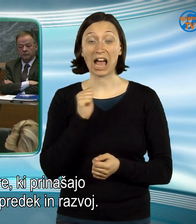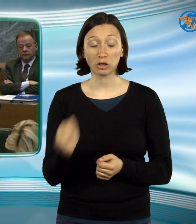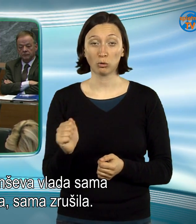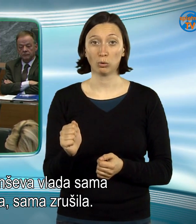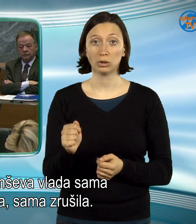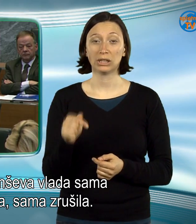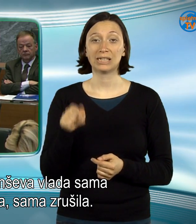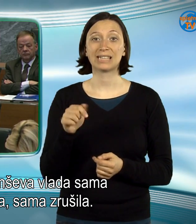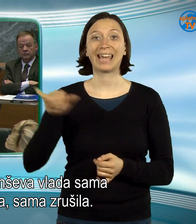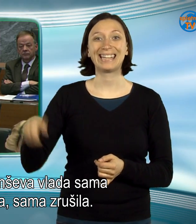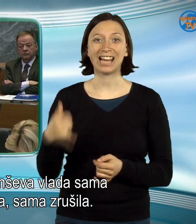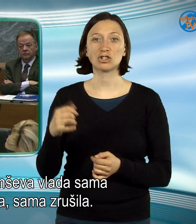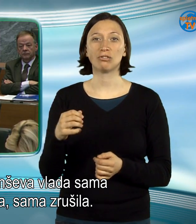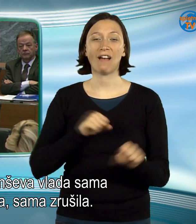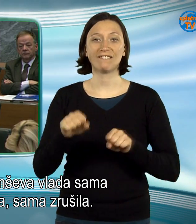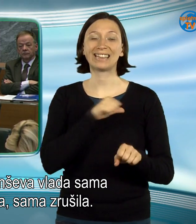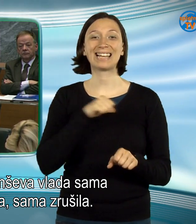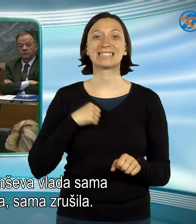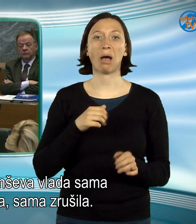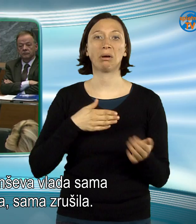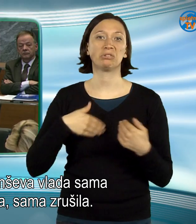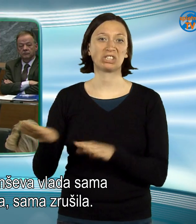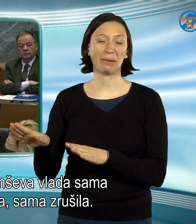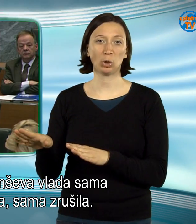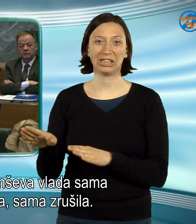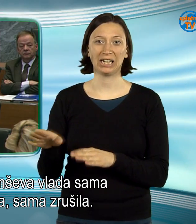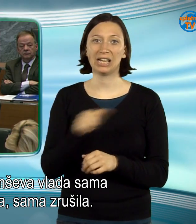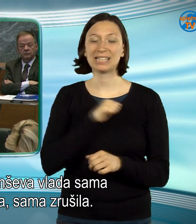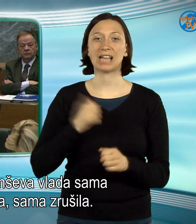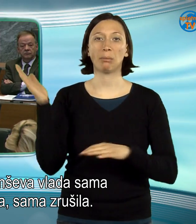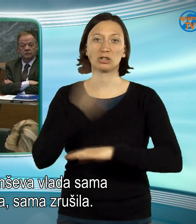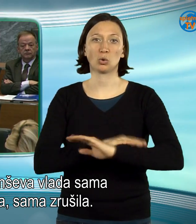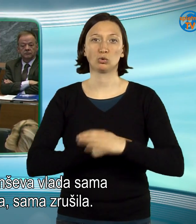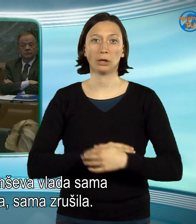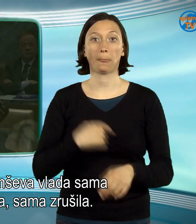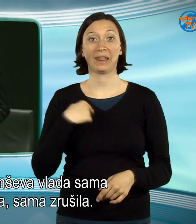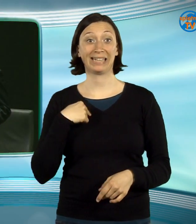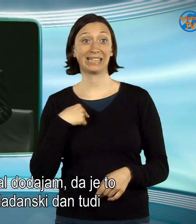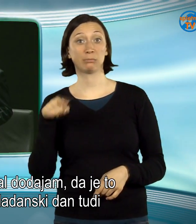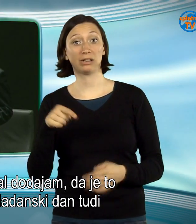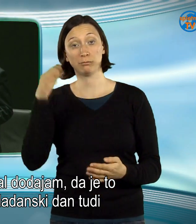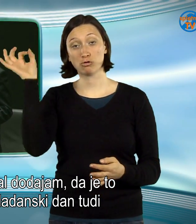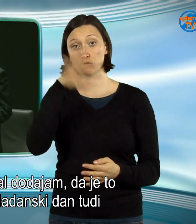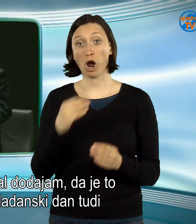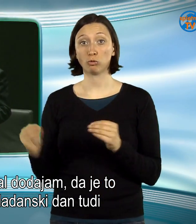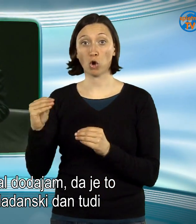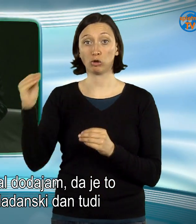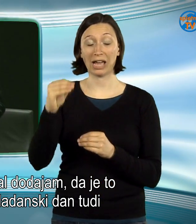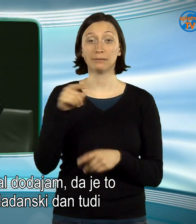Zato se je Janševa vlada sama demontirala, sama zrušila. Jaz pa temu žal dodajam, da je